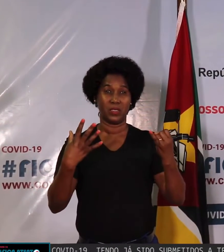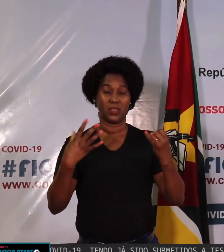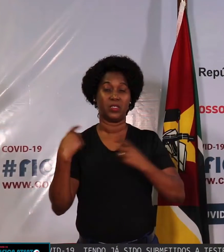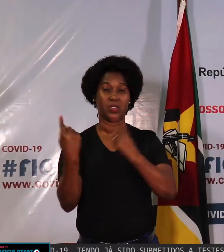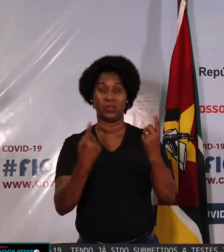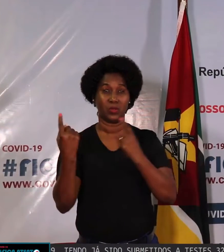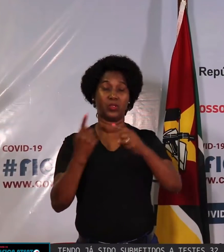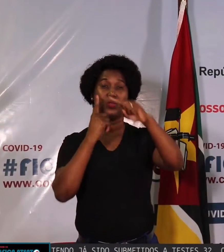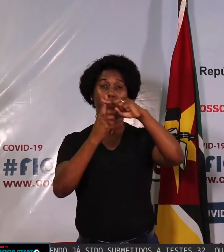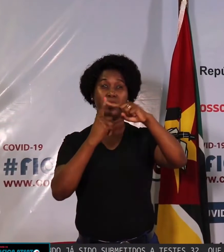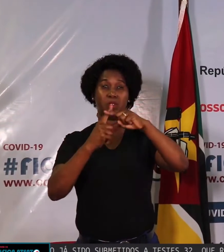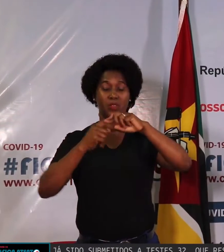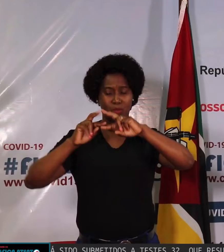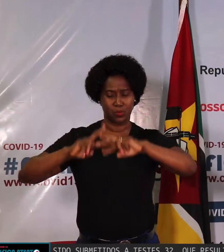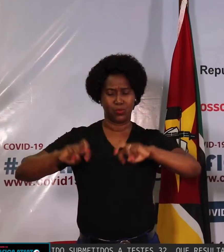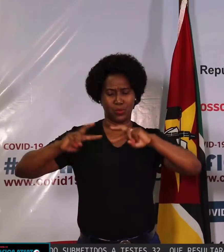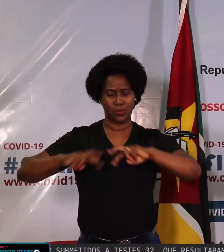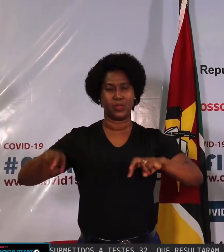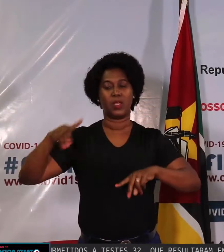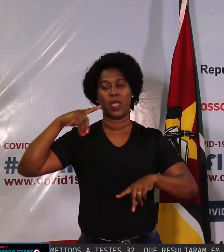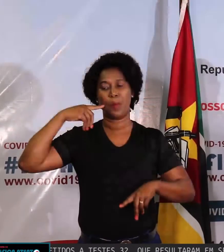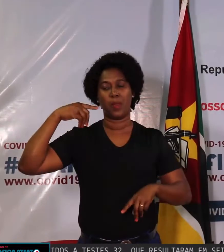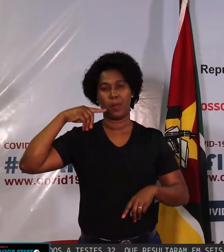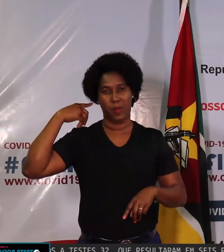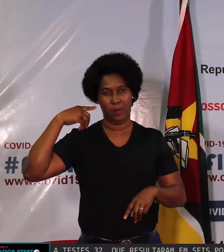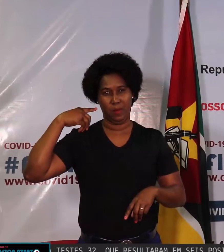a investigação em curso na província de Cabo Delgado.